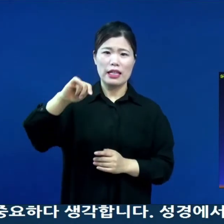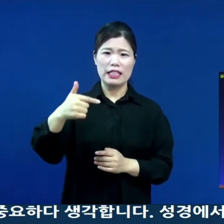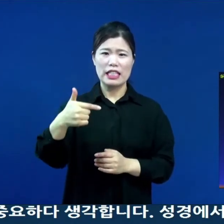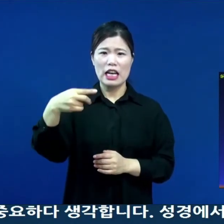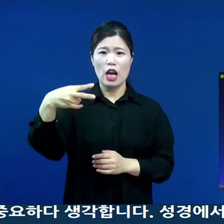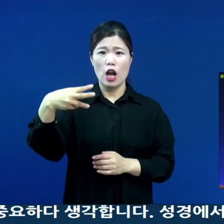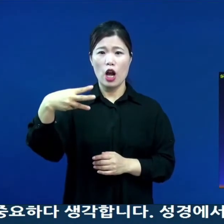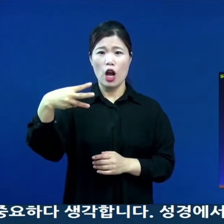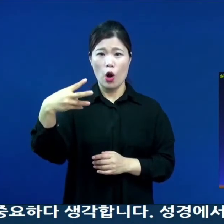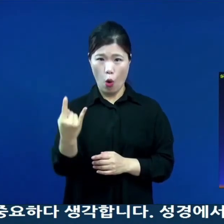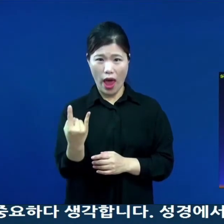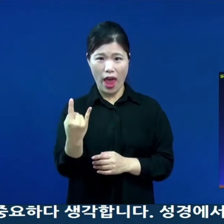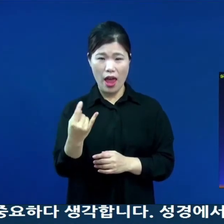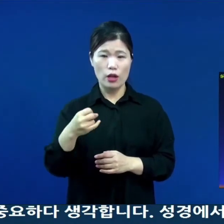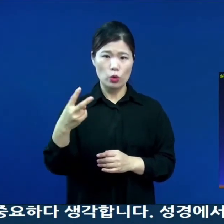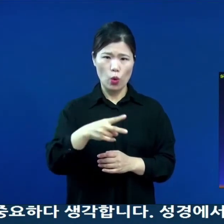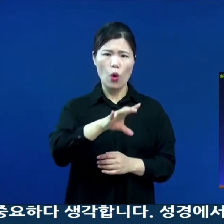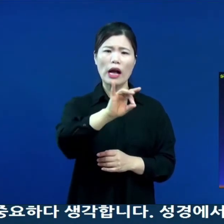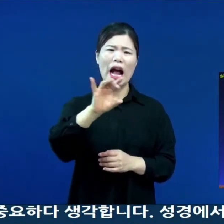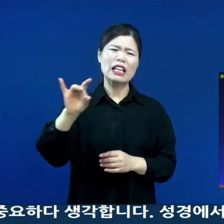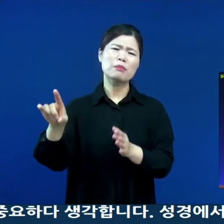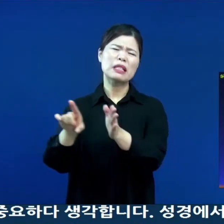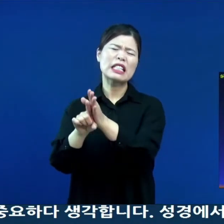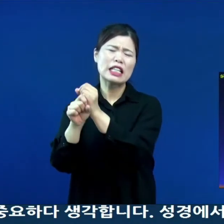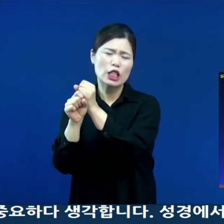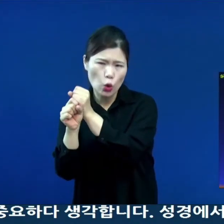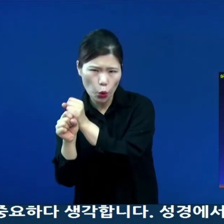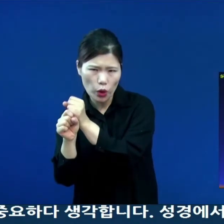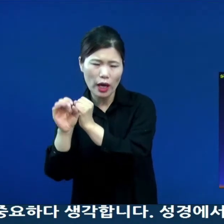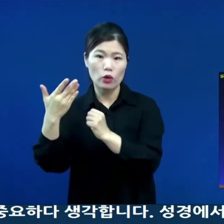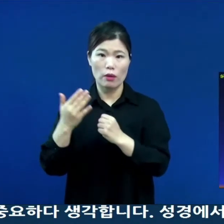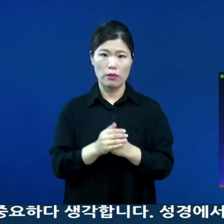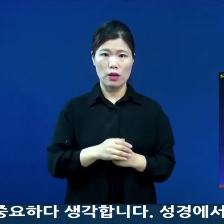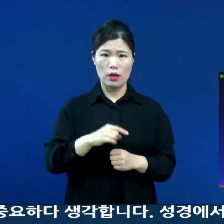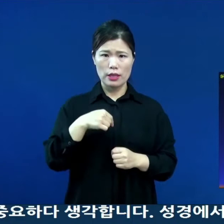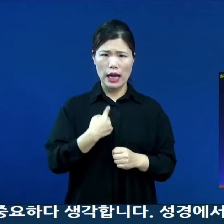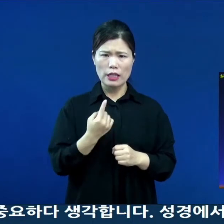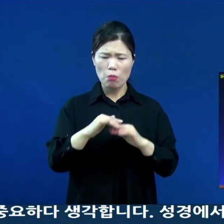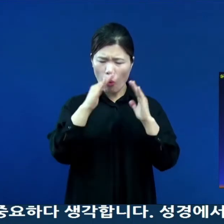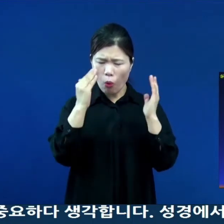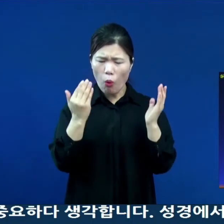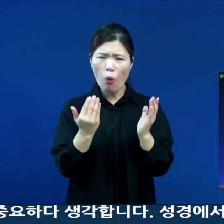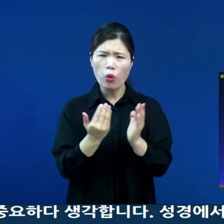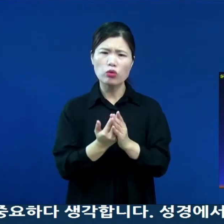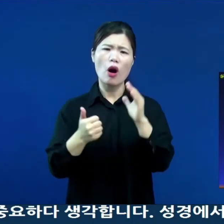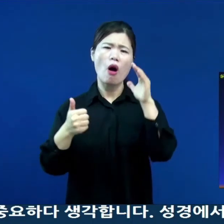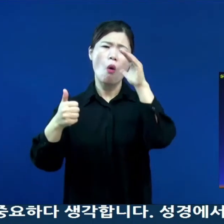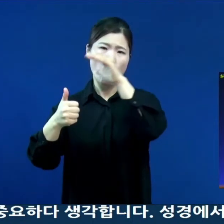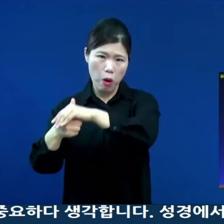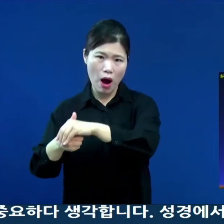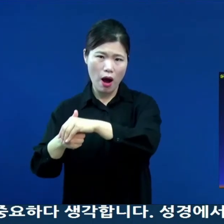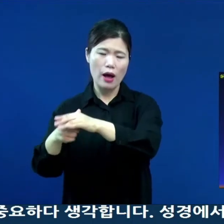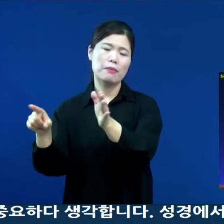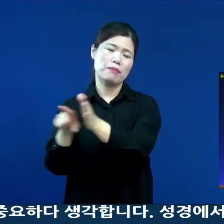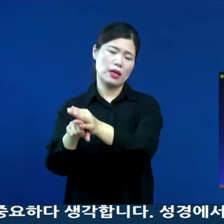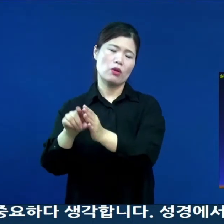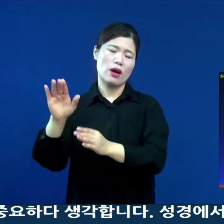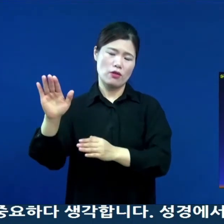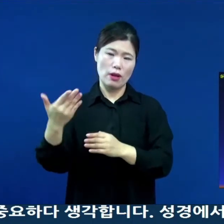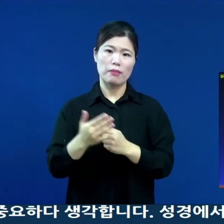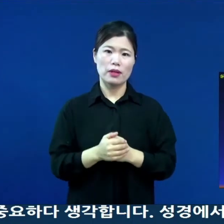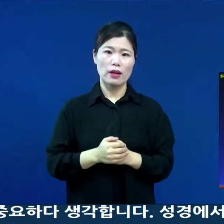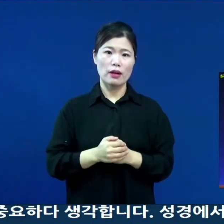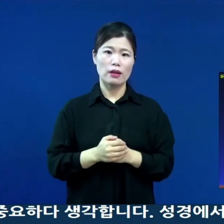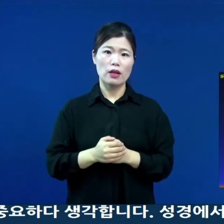그리고 가끔 의존하는 것이죠. 자기 자신을 모두 던져보는 것, 믿고 가더라. 왕의